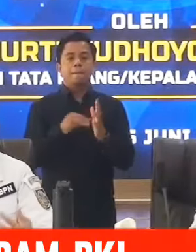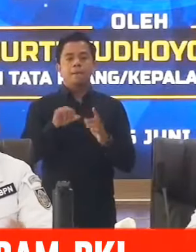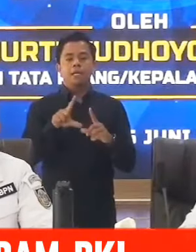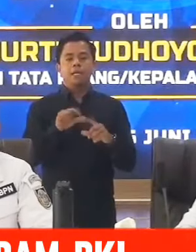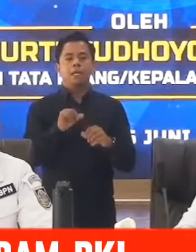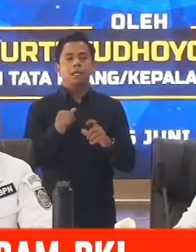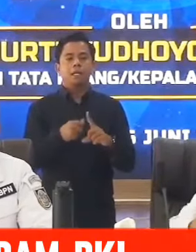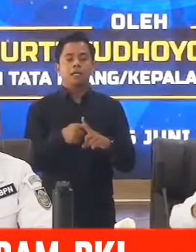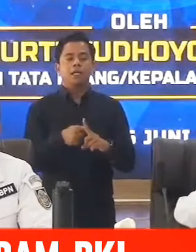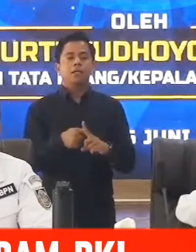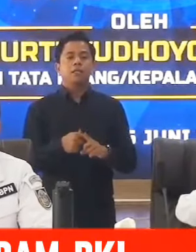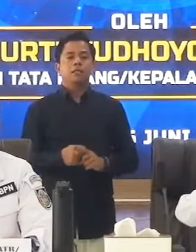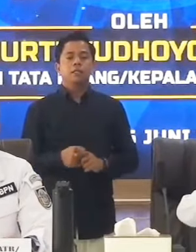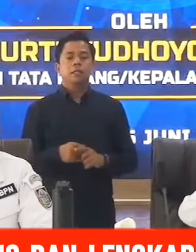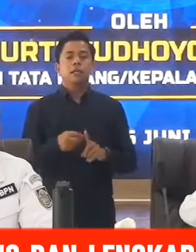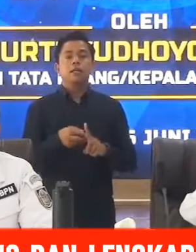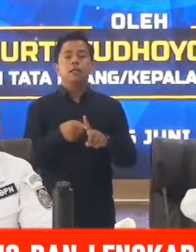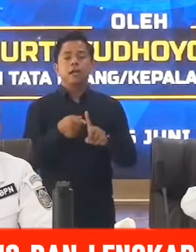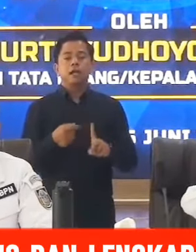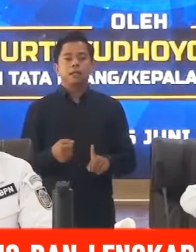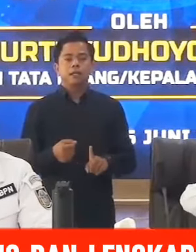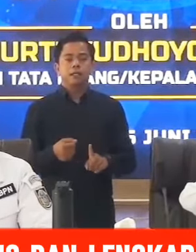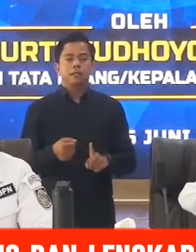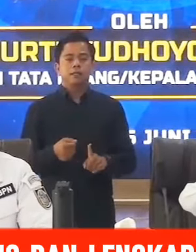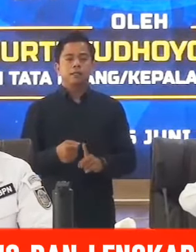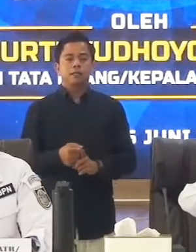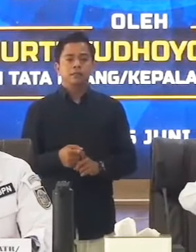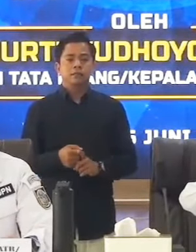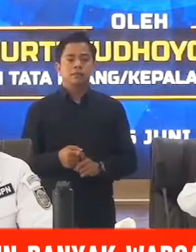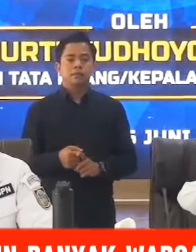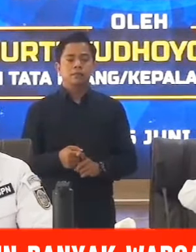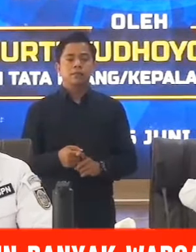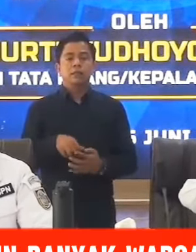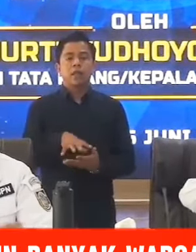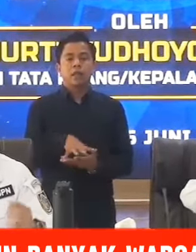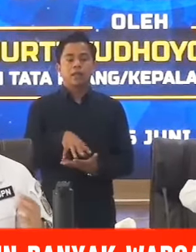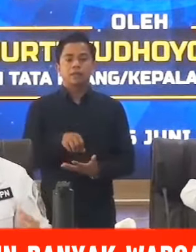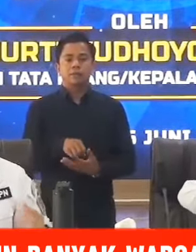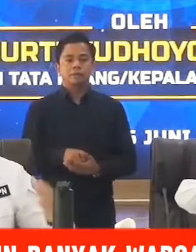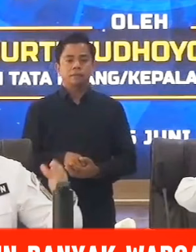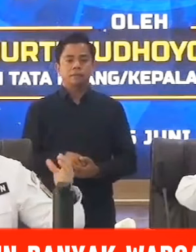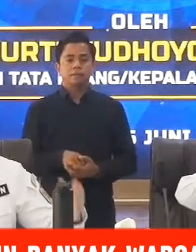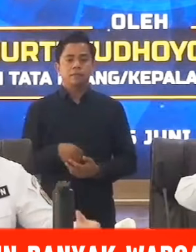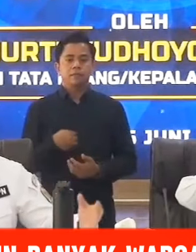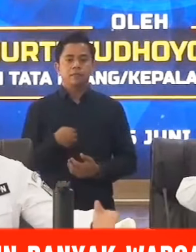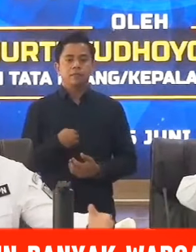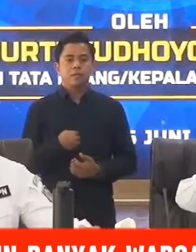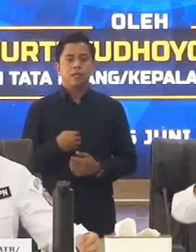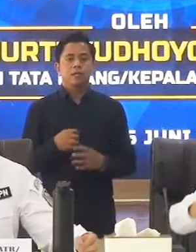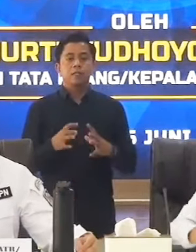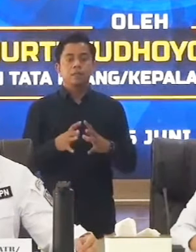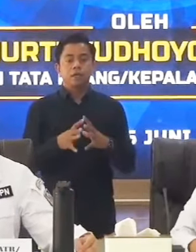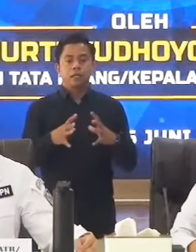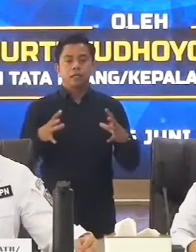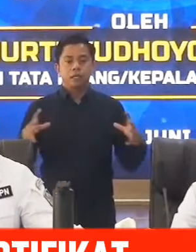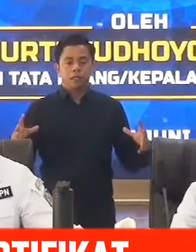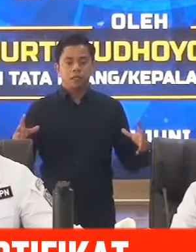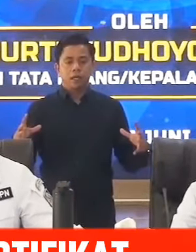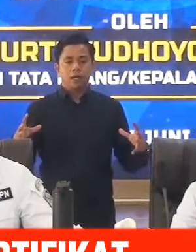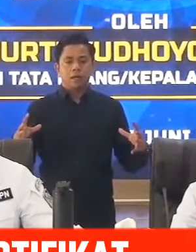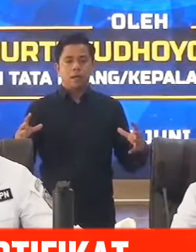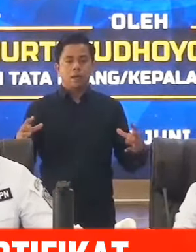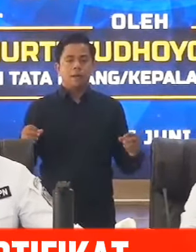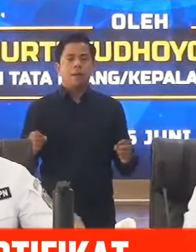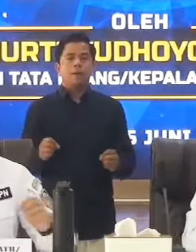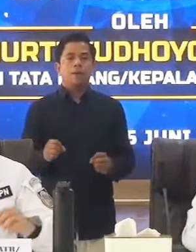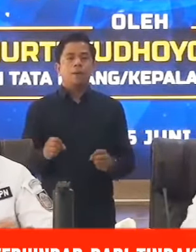bagian dari program PTSL, pendaftaran tanah sistematis dan lengkap, sehingga sekali lagi semakin banyak warga yang